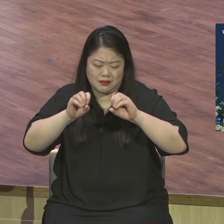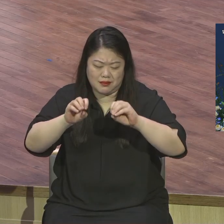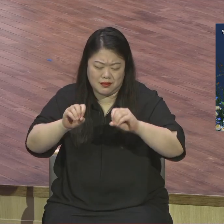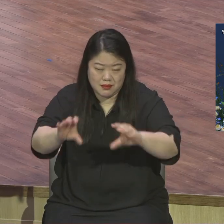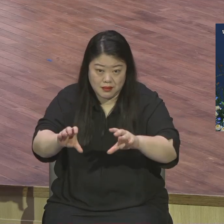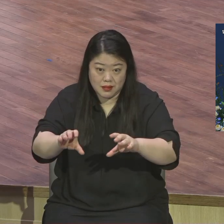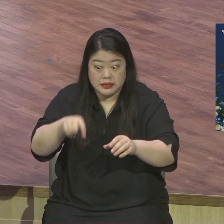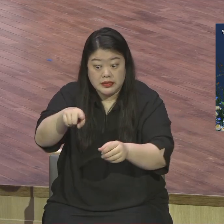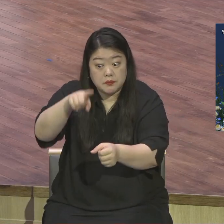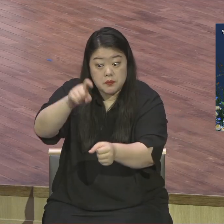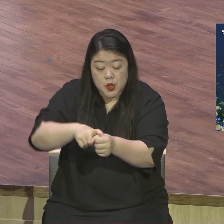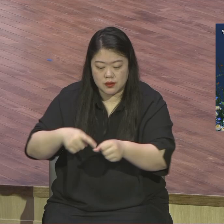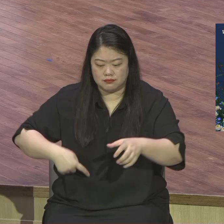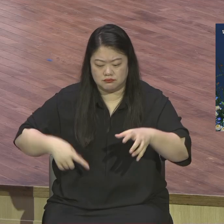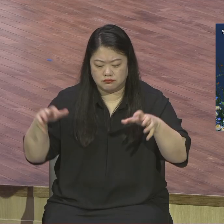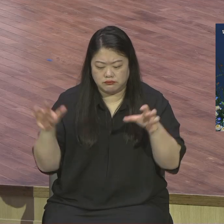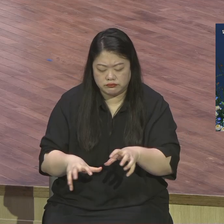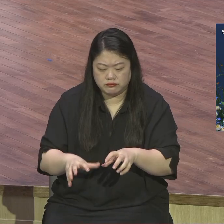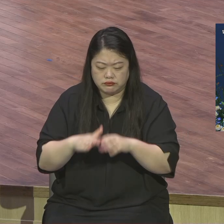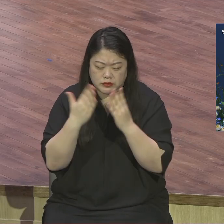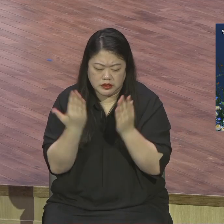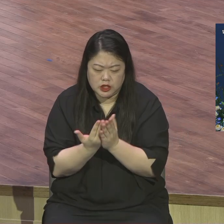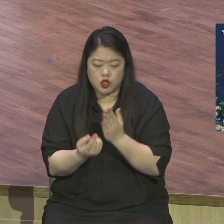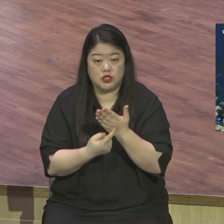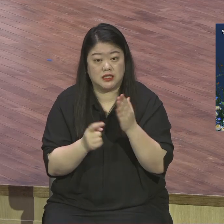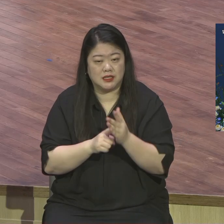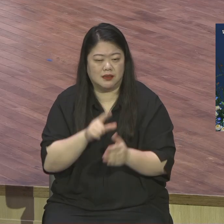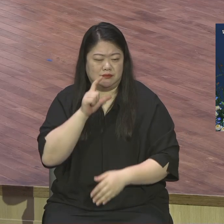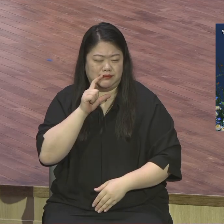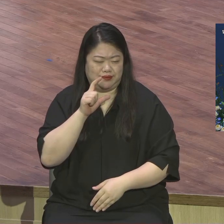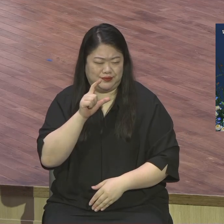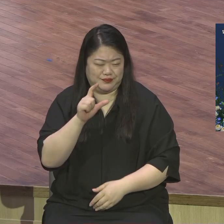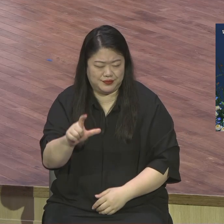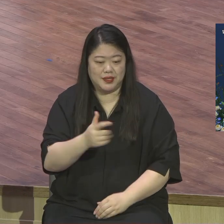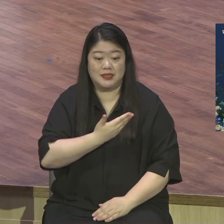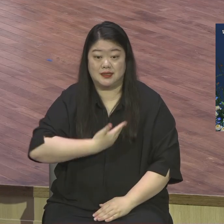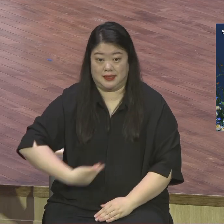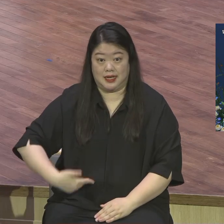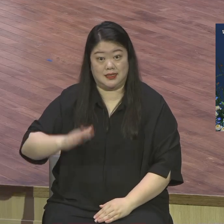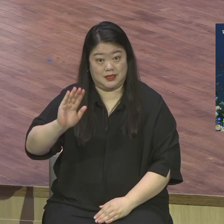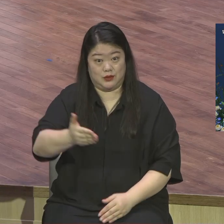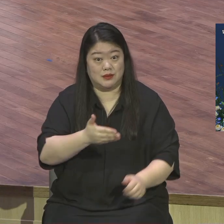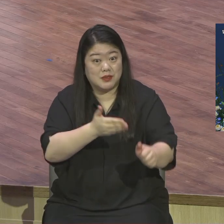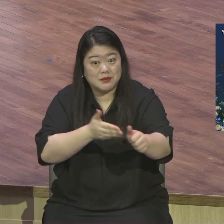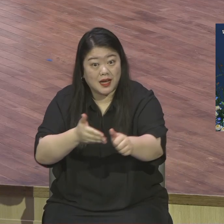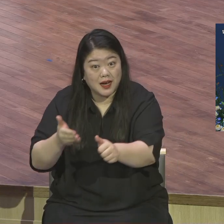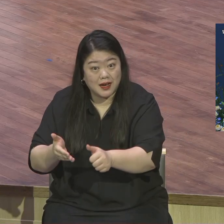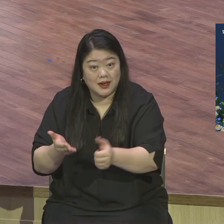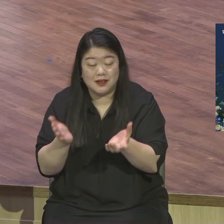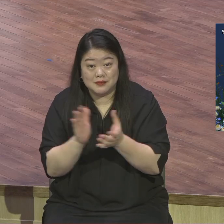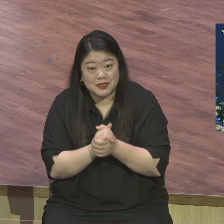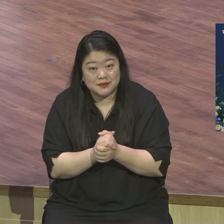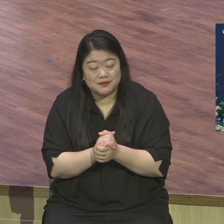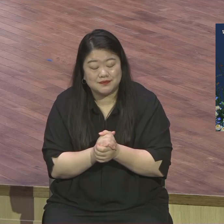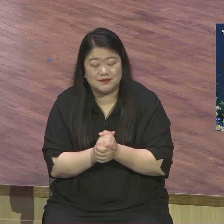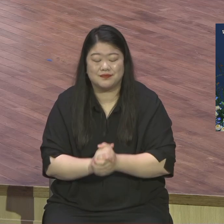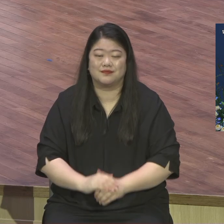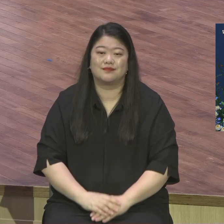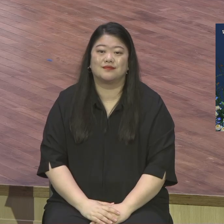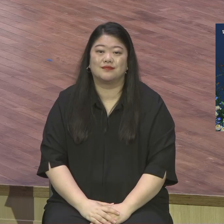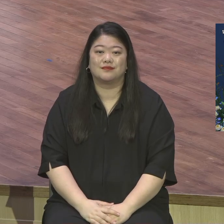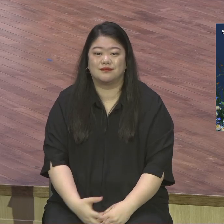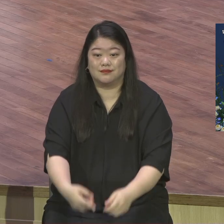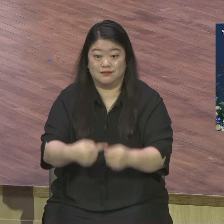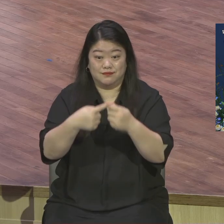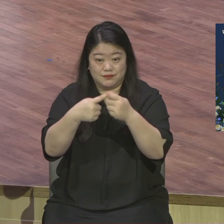일심전심지속으로 믿음으로 도전하는 그리스도의 절대 제자들 다 되시기를 점으로 축복합니다. 그럼